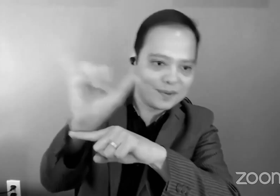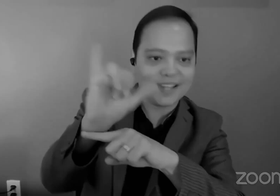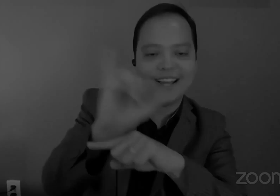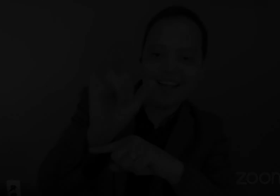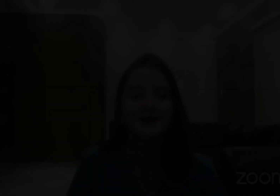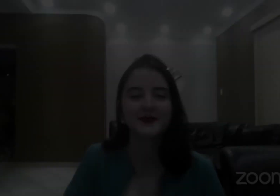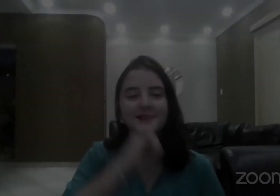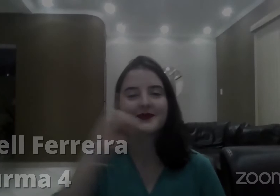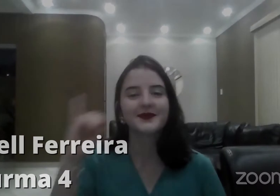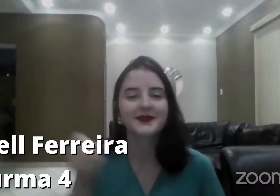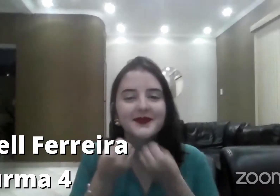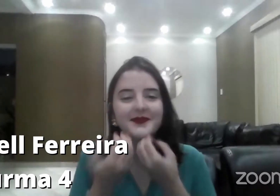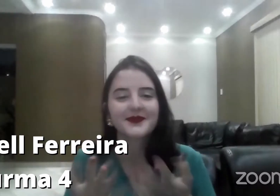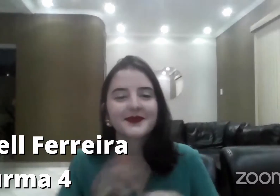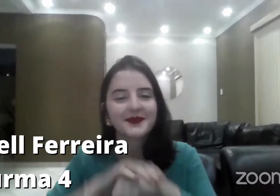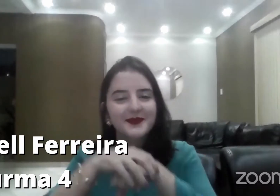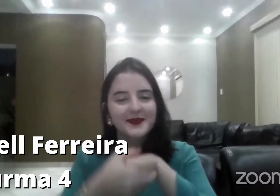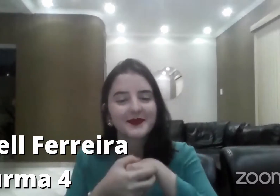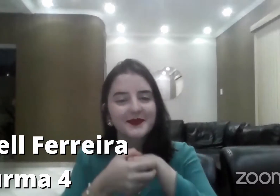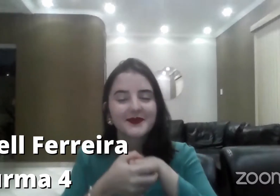YouTube. Oi, boa noite.